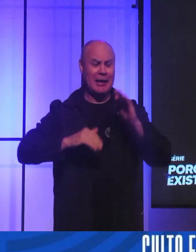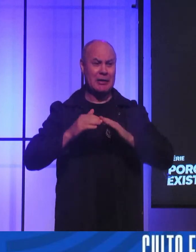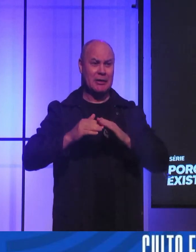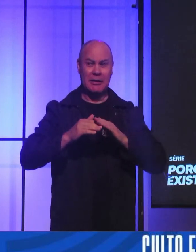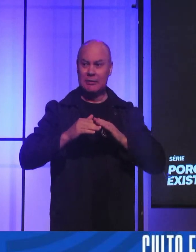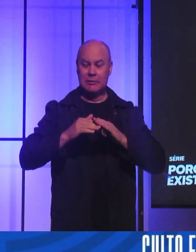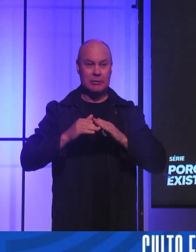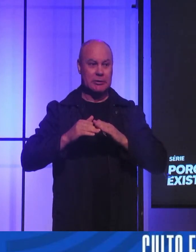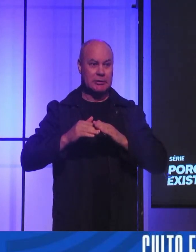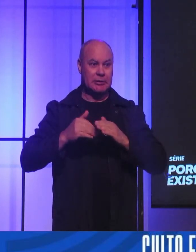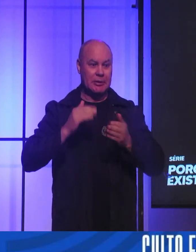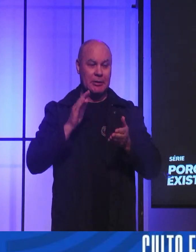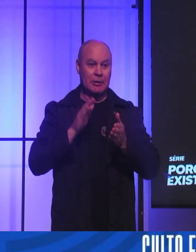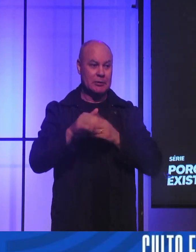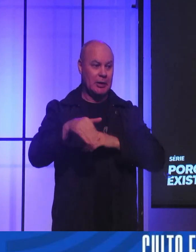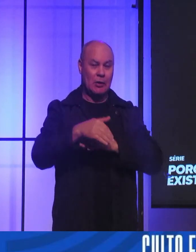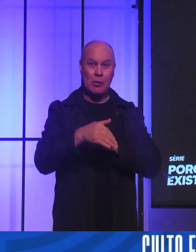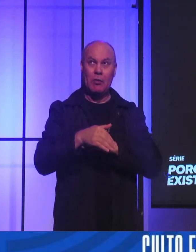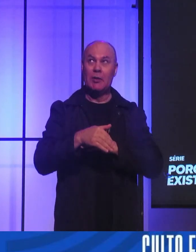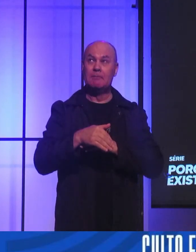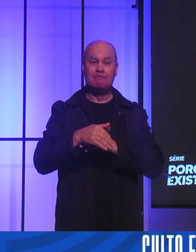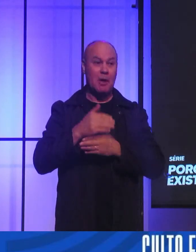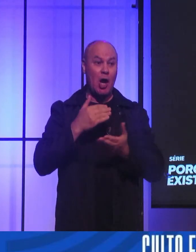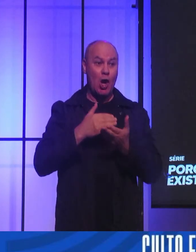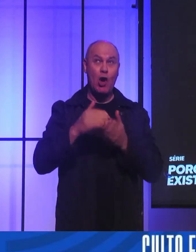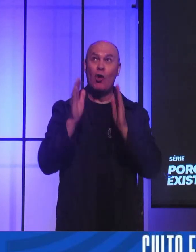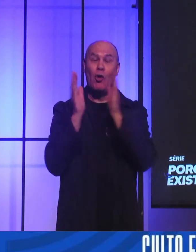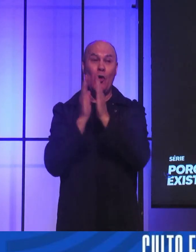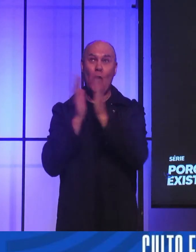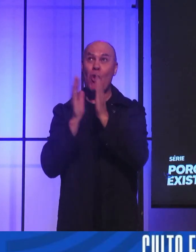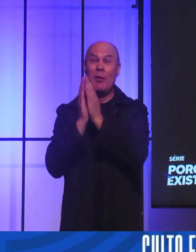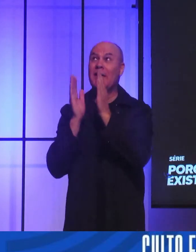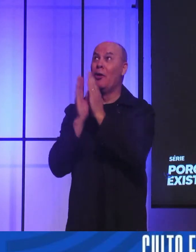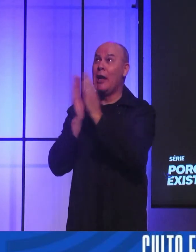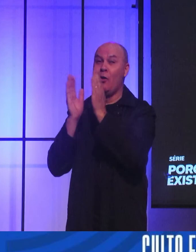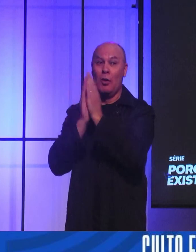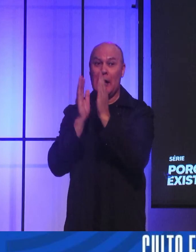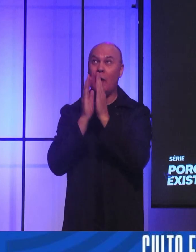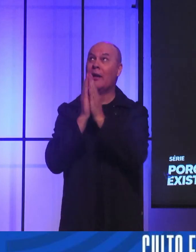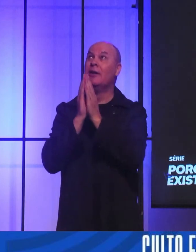mim, e toda a casa que eu bater, não tenha ninguém.